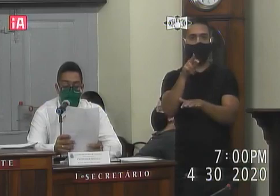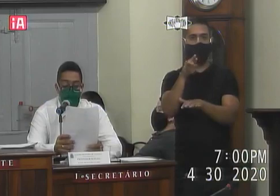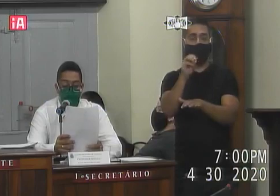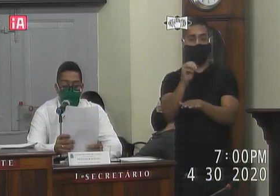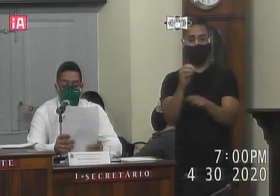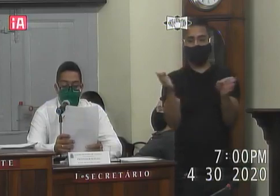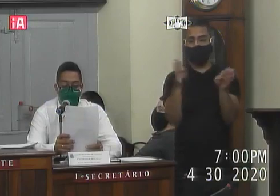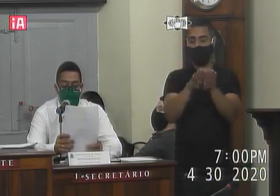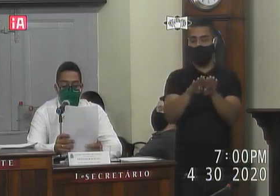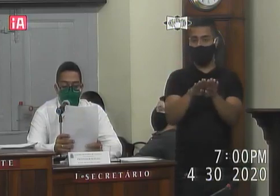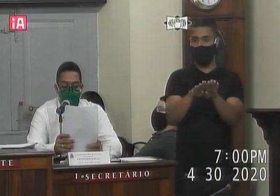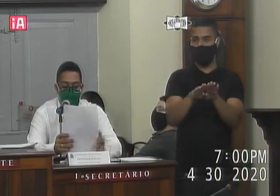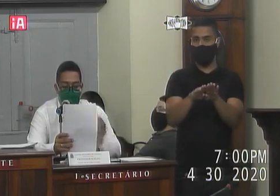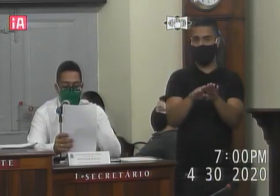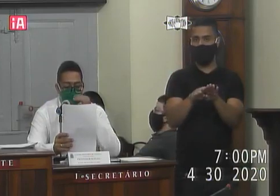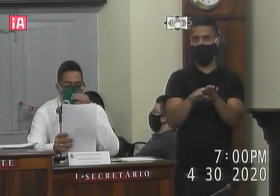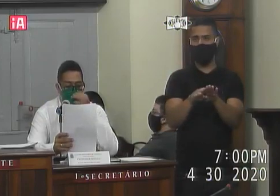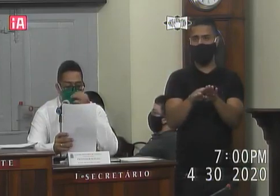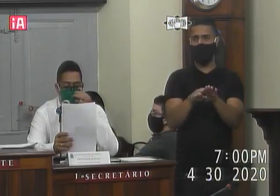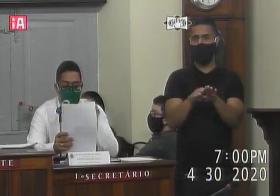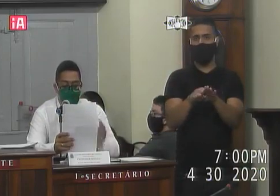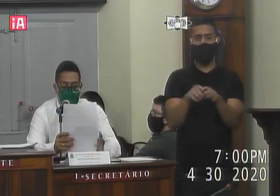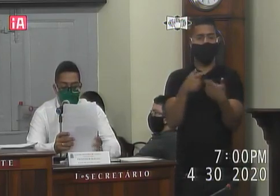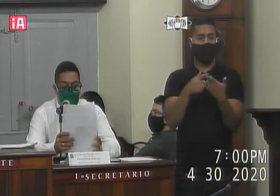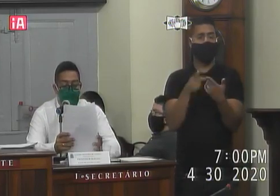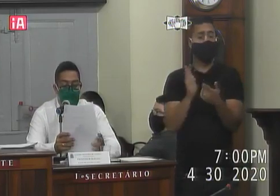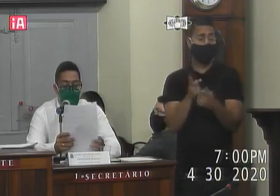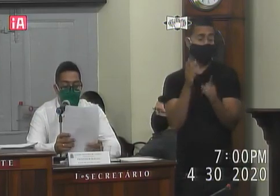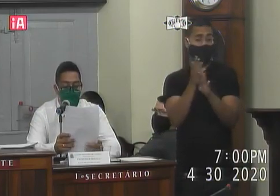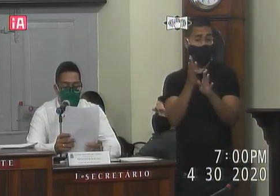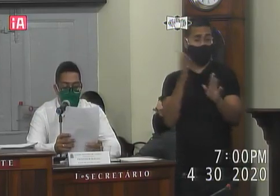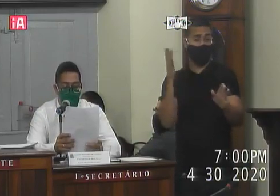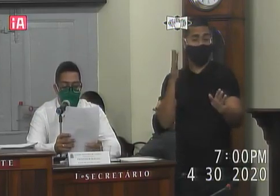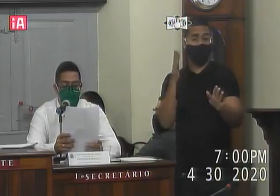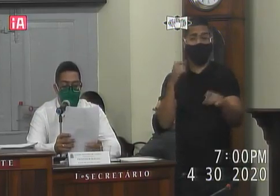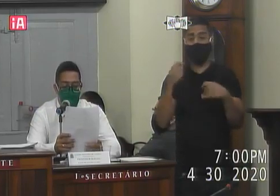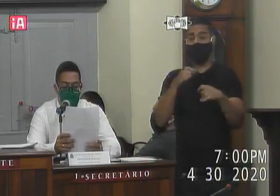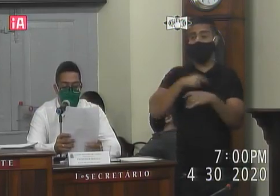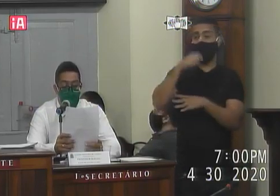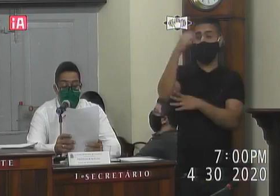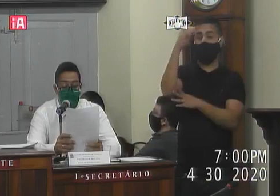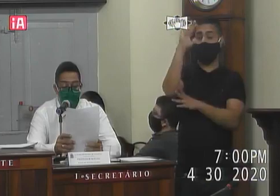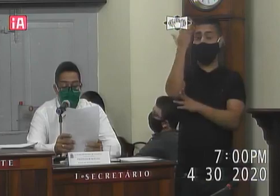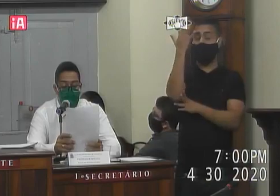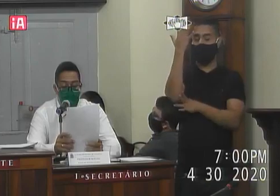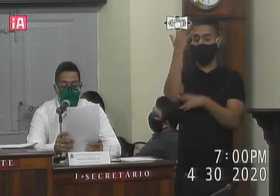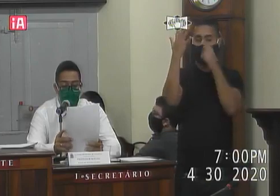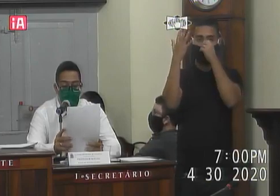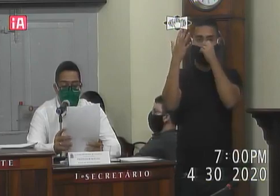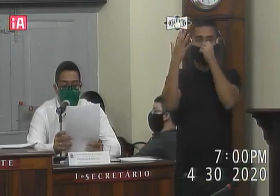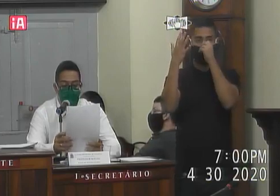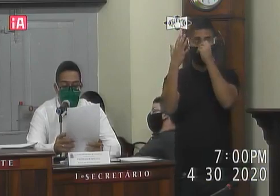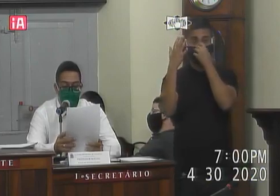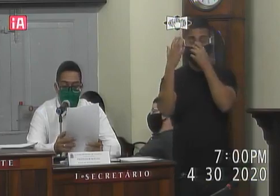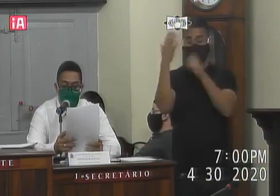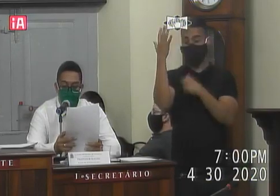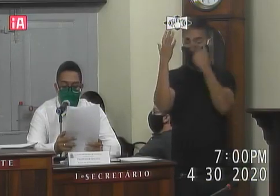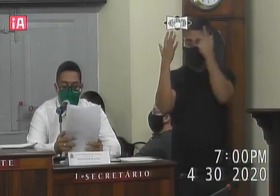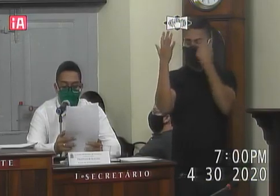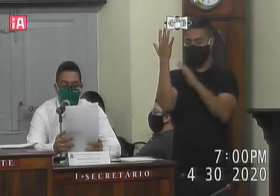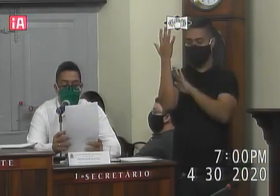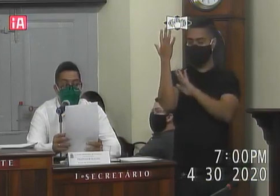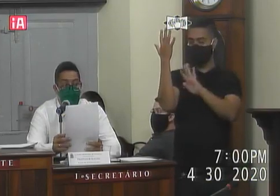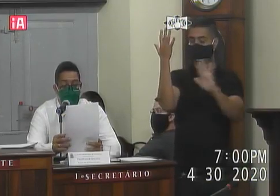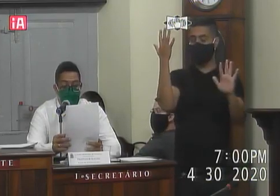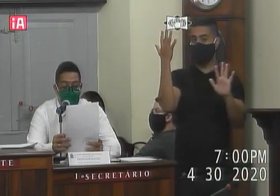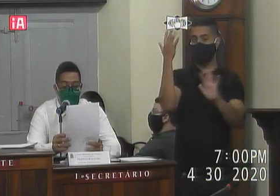Cinema, e que a inevitável permanência seja na área arborizada do jardim e demarcando os lugares pelo